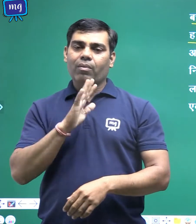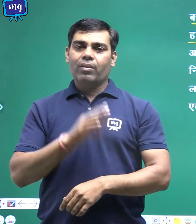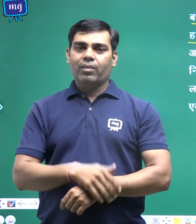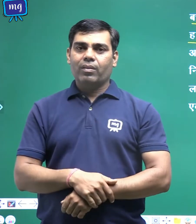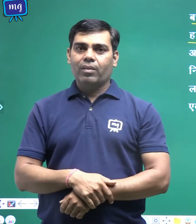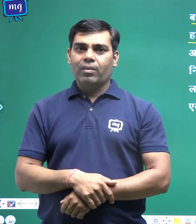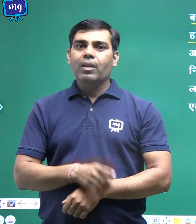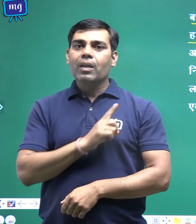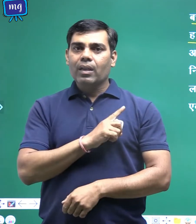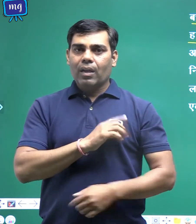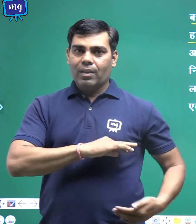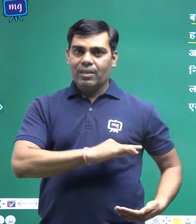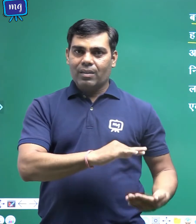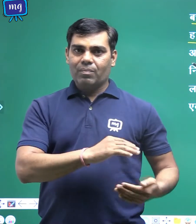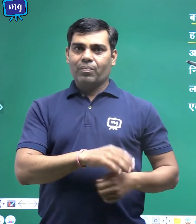इनका जन्म